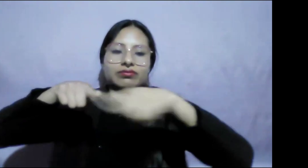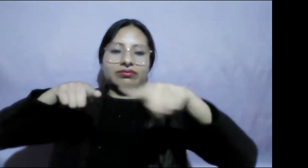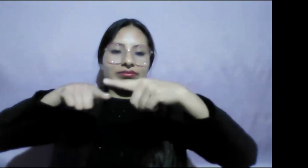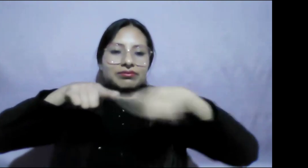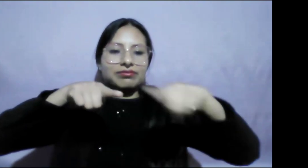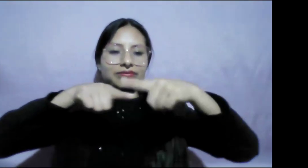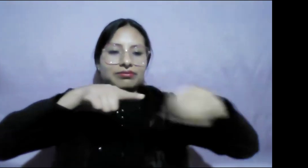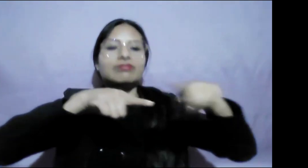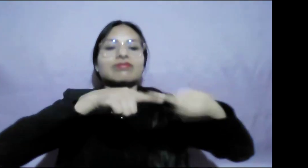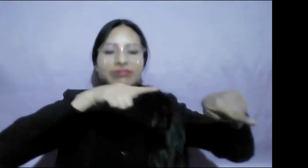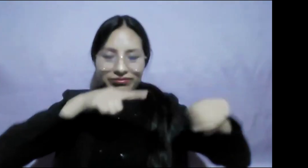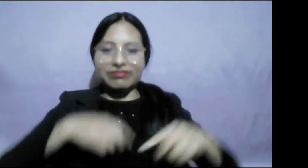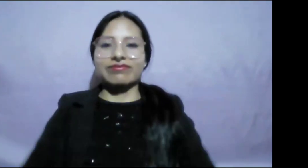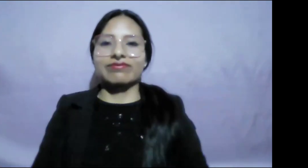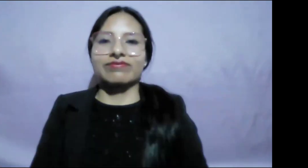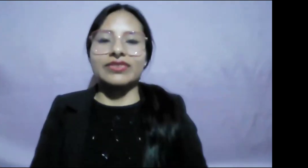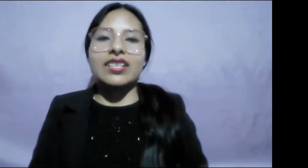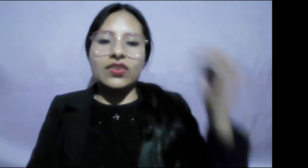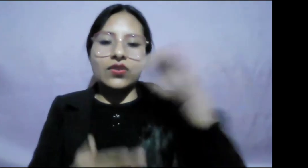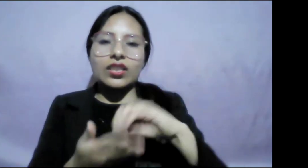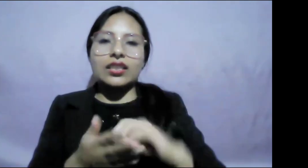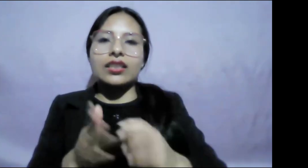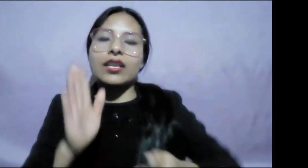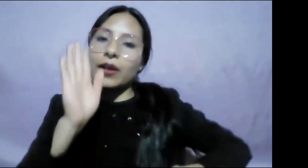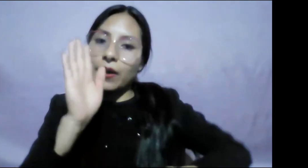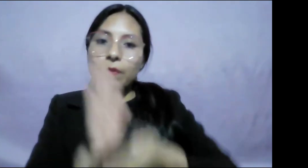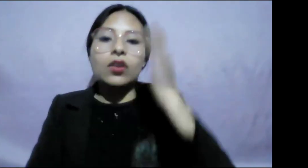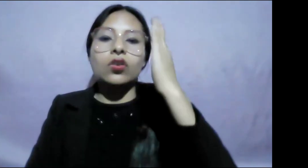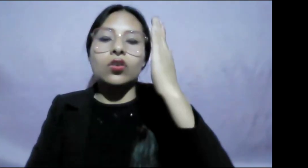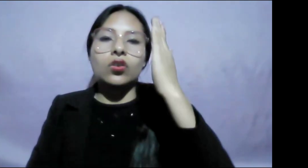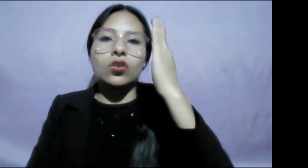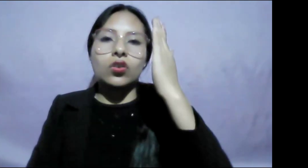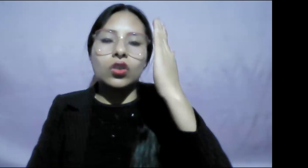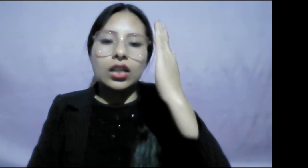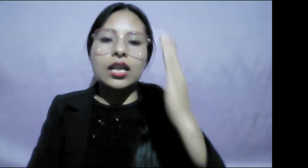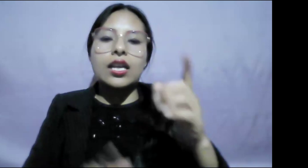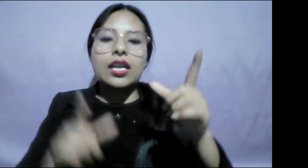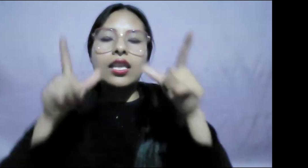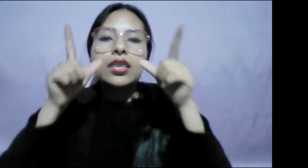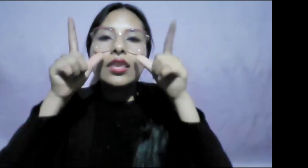animales diferentes Esta es la seña de diferentes